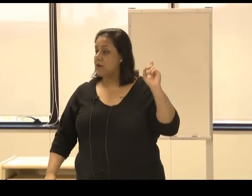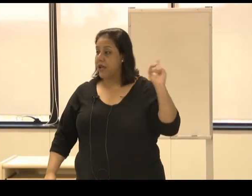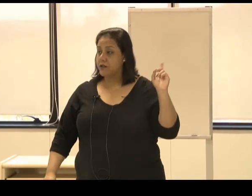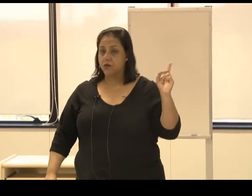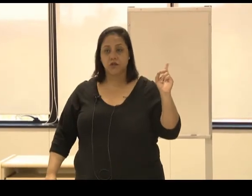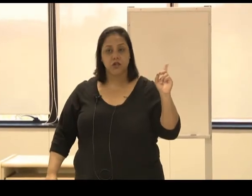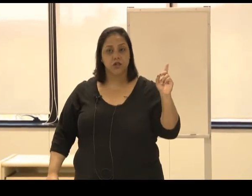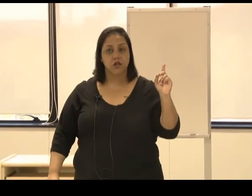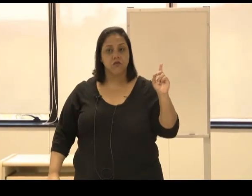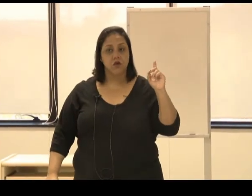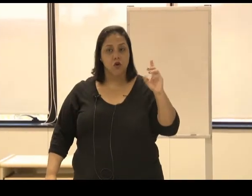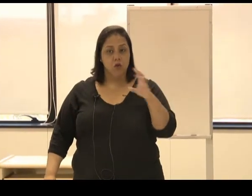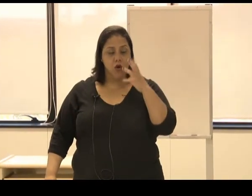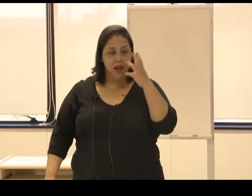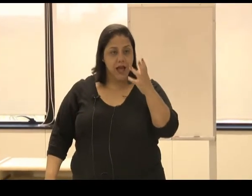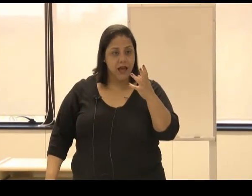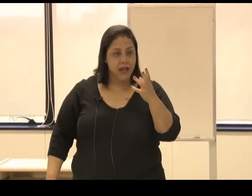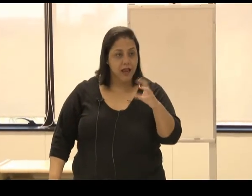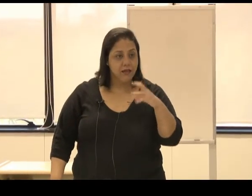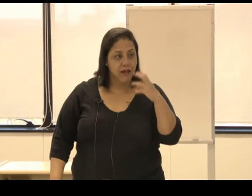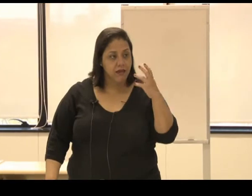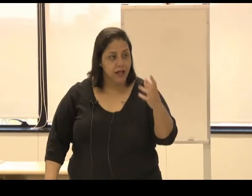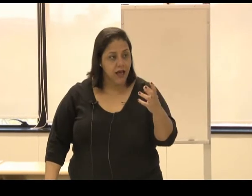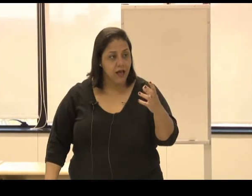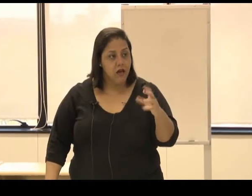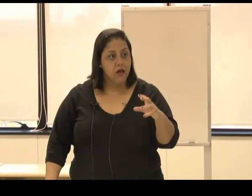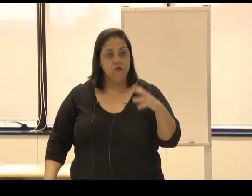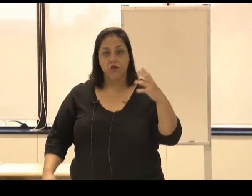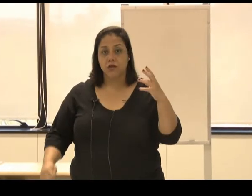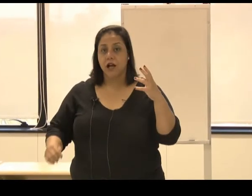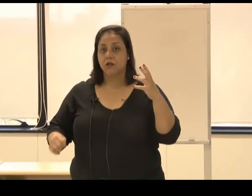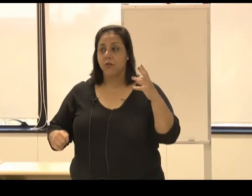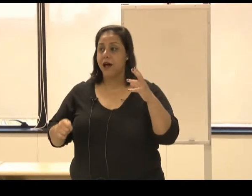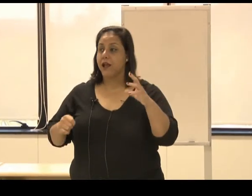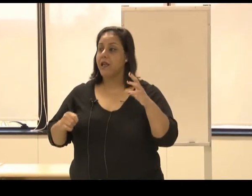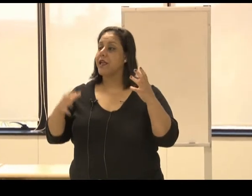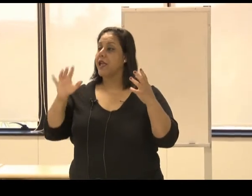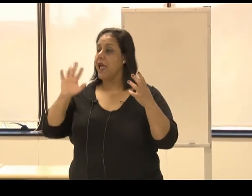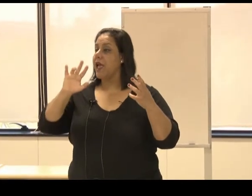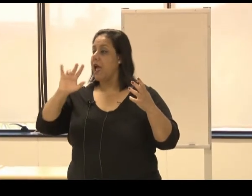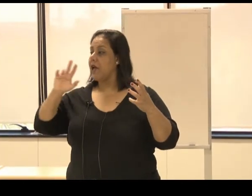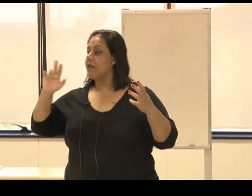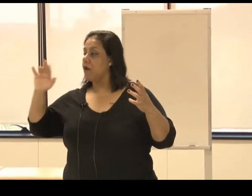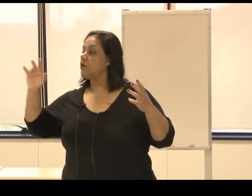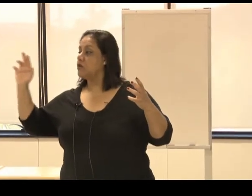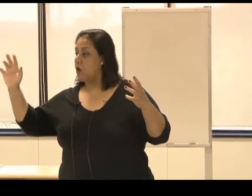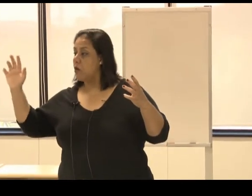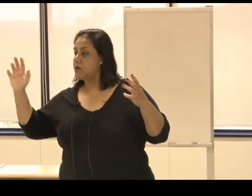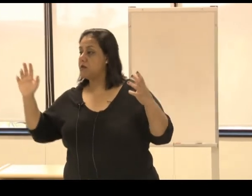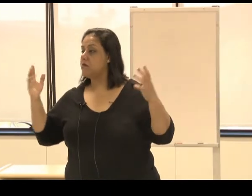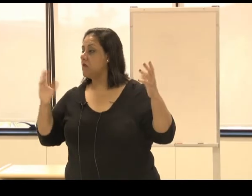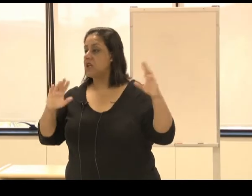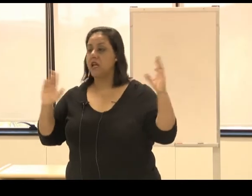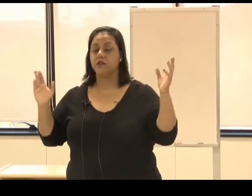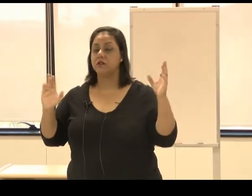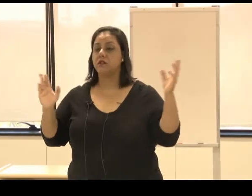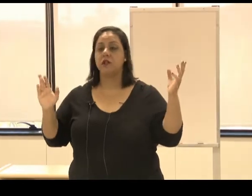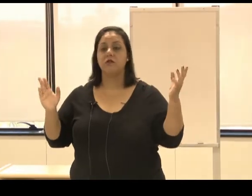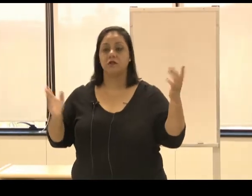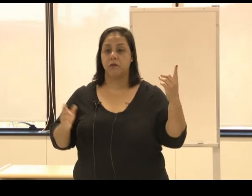nesse objetivo, o olhar ele tem que estar voltado para quem é que tem os nomes, e é dificílimo você pegar